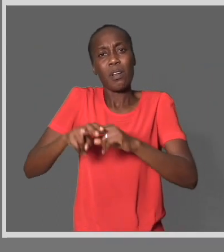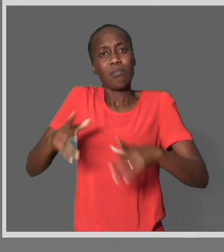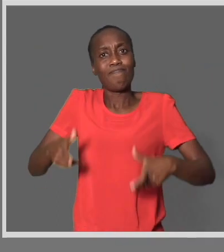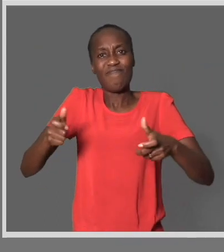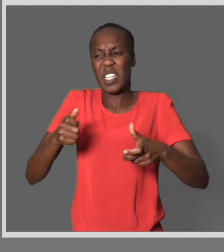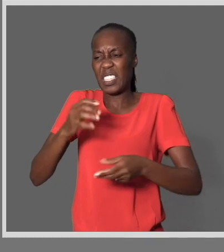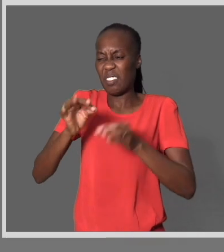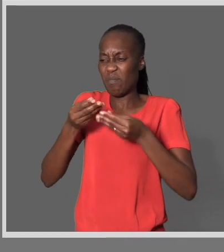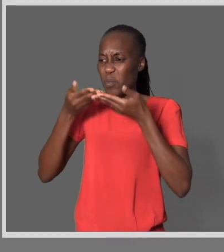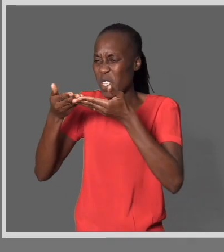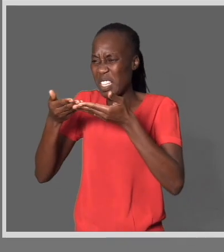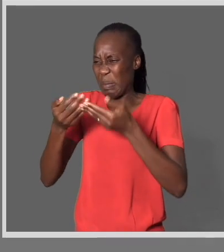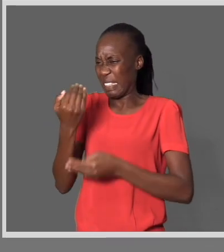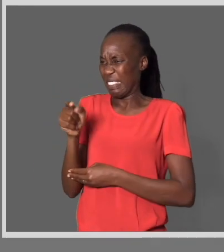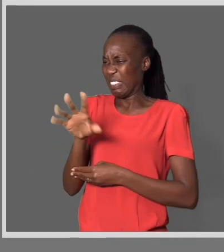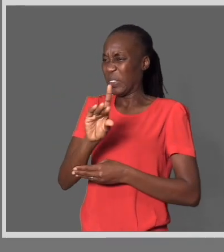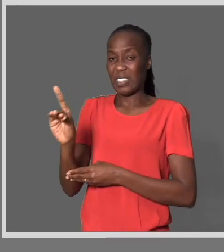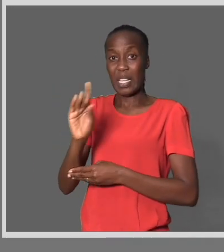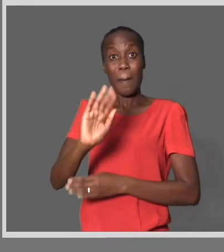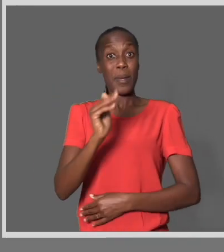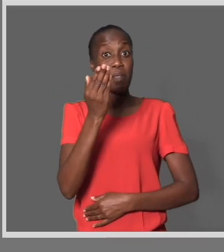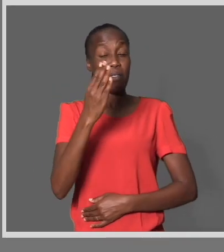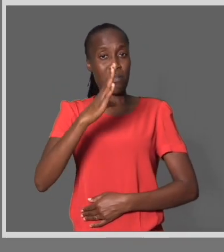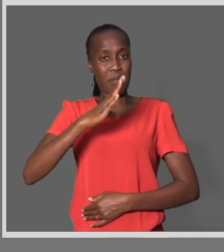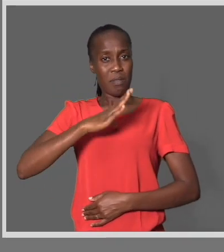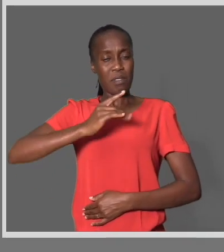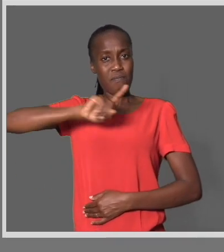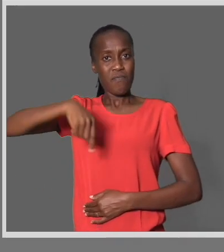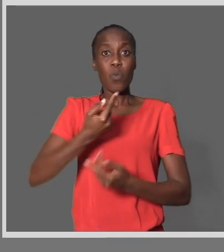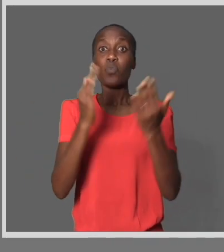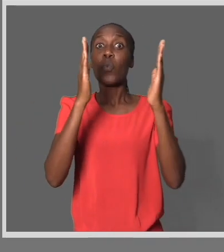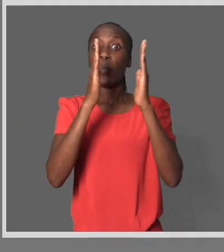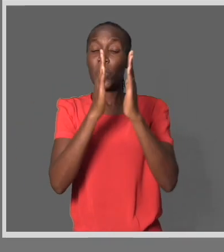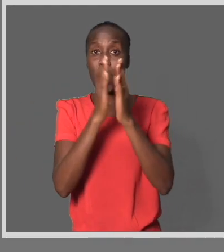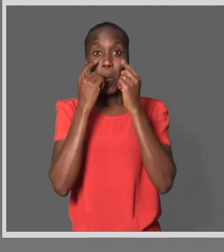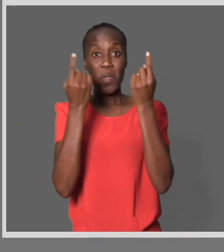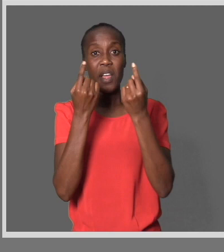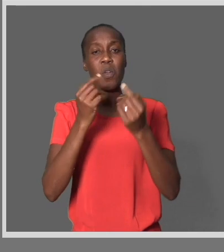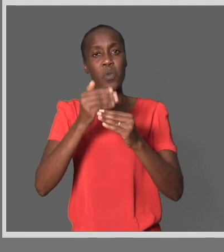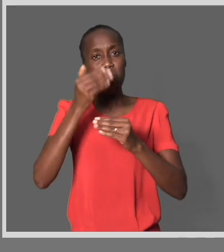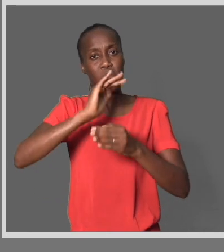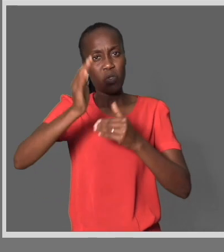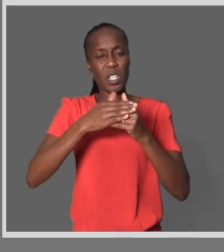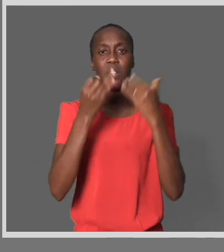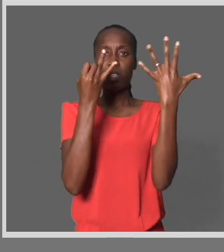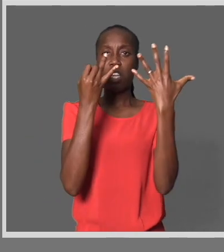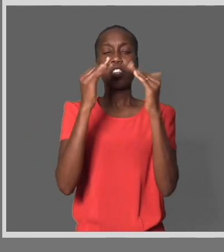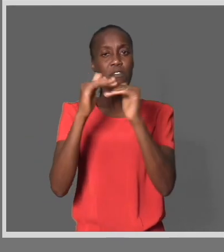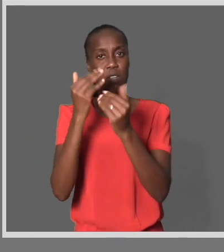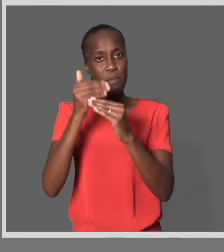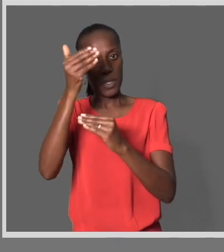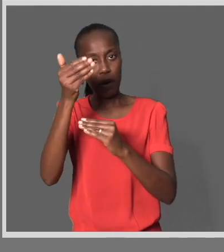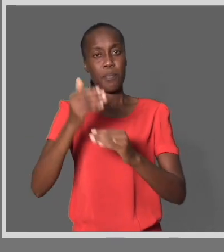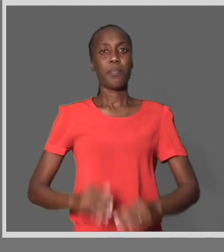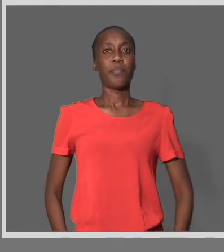cadeira de roda e, às vezes, são oferecidas cadeiras não adequadas para crianças com deficiência. Para si, que esteve em nossa companhia, o nosso muito obrigado.